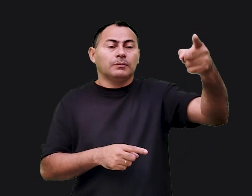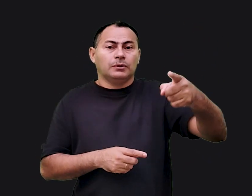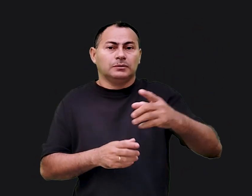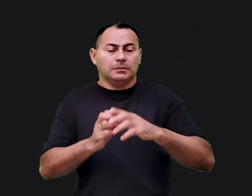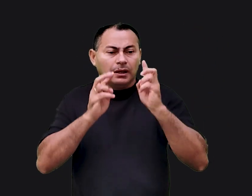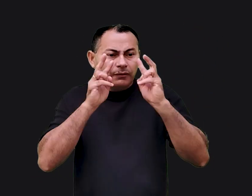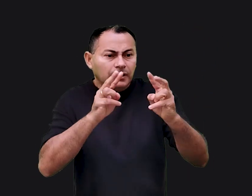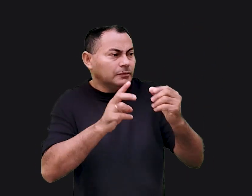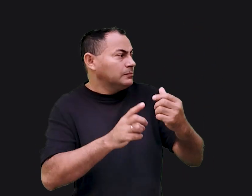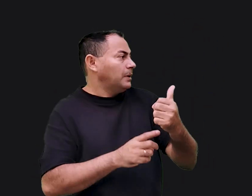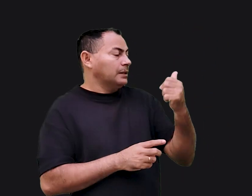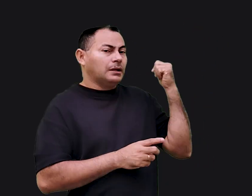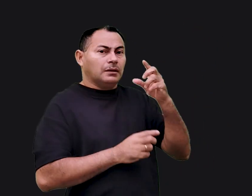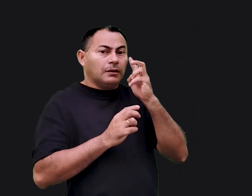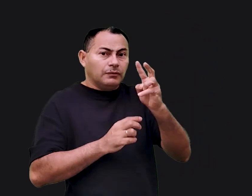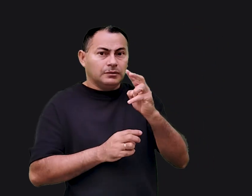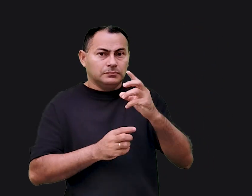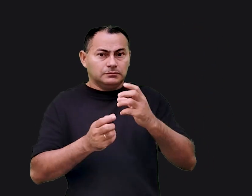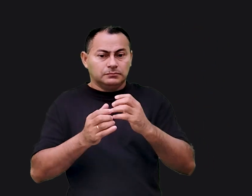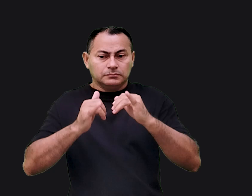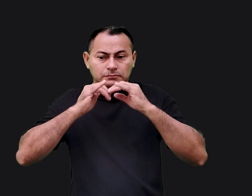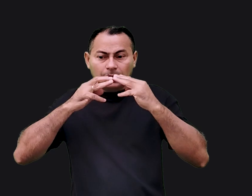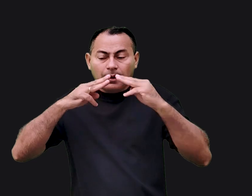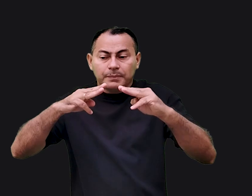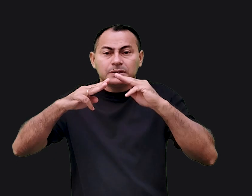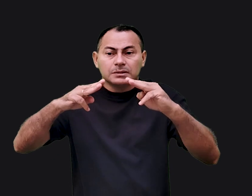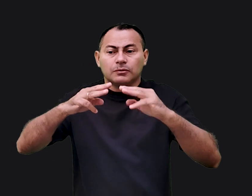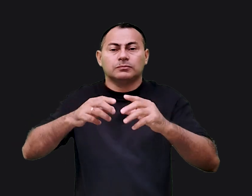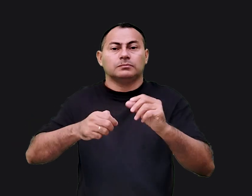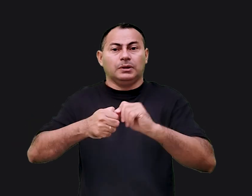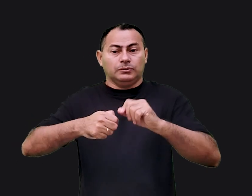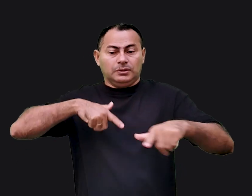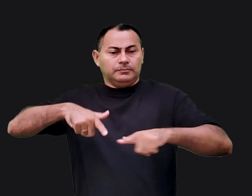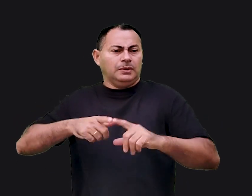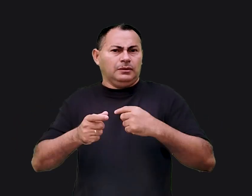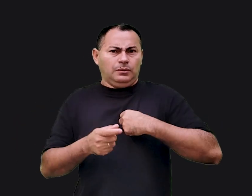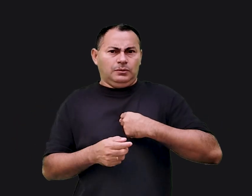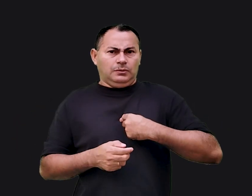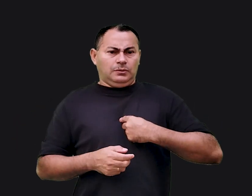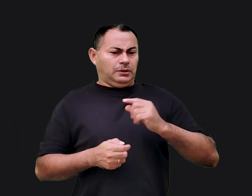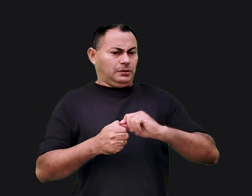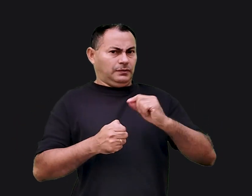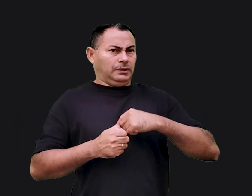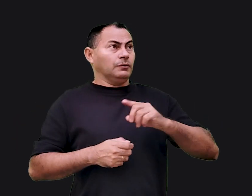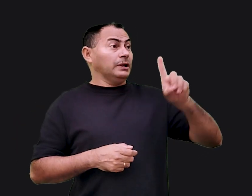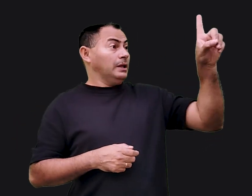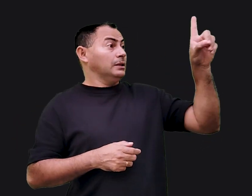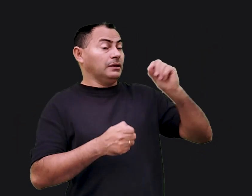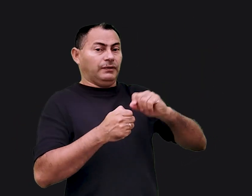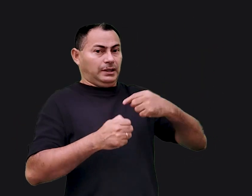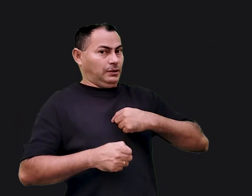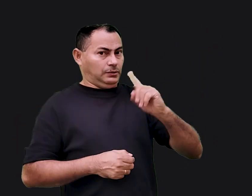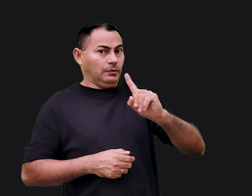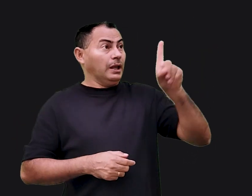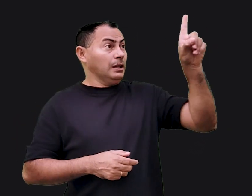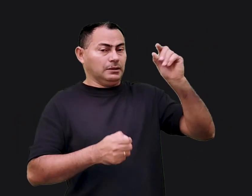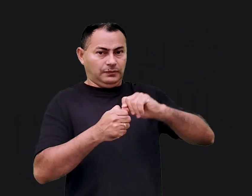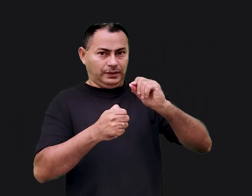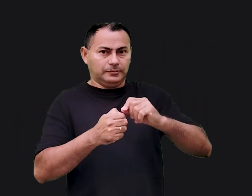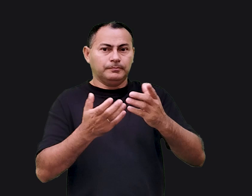quando ele olhasse para trás e visse os frutos do seu ministério diria não fui eu quem fez foi Deus